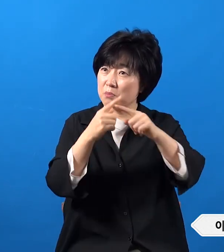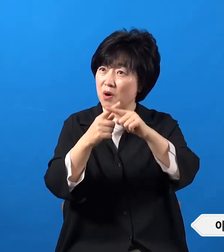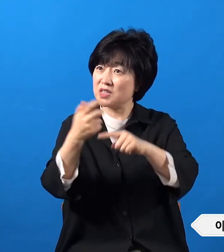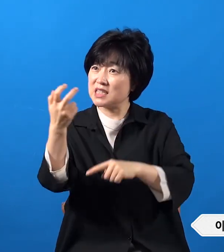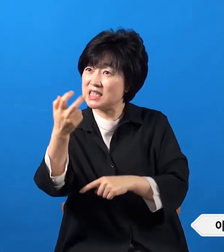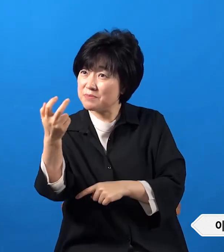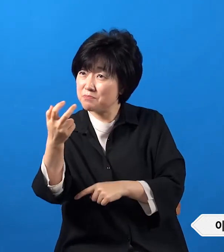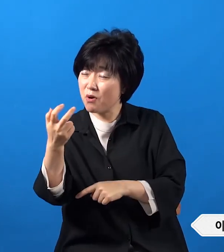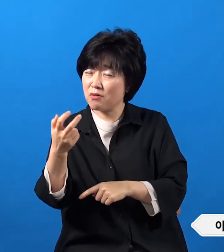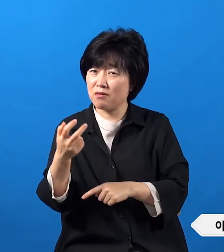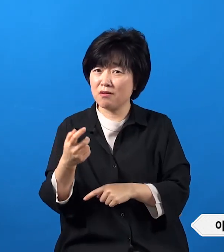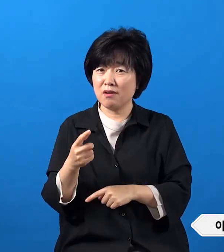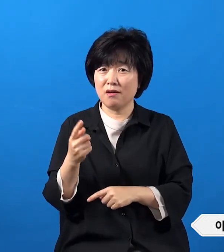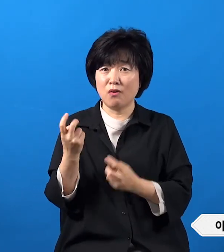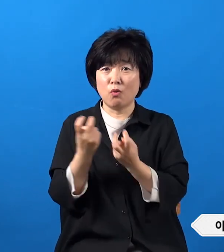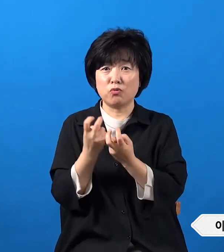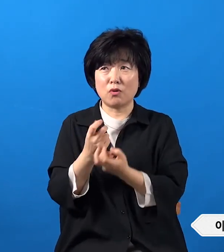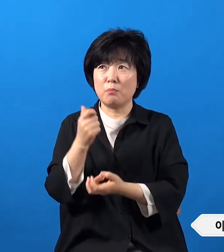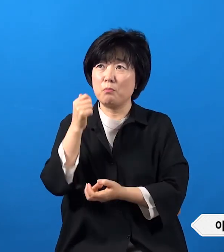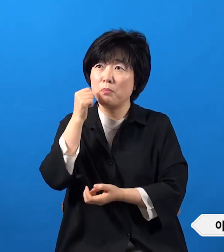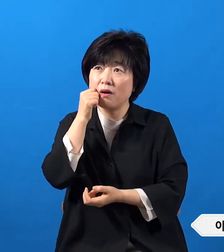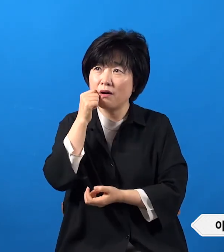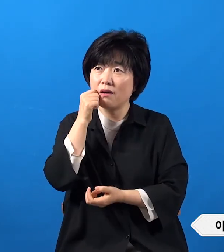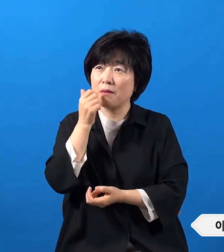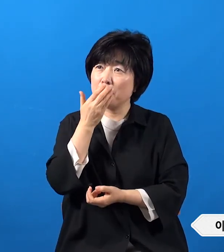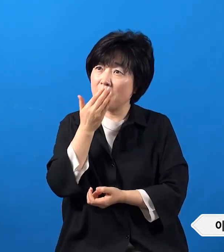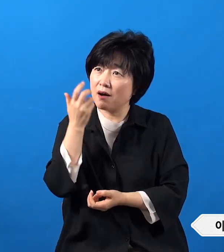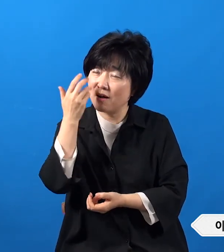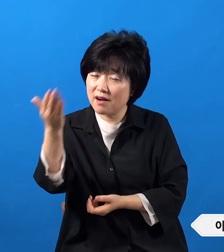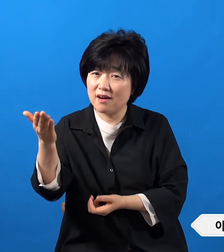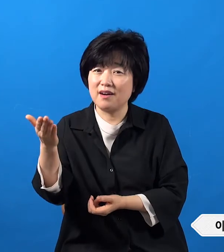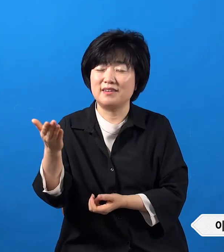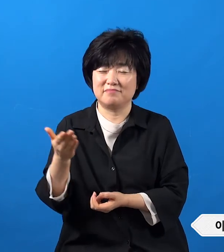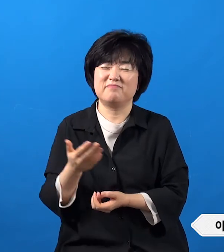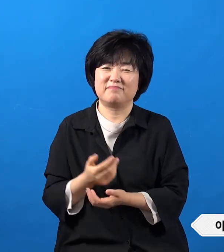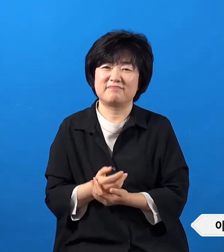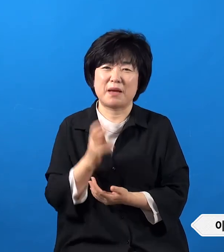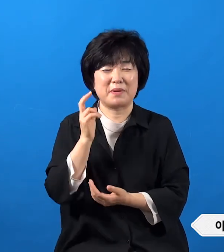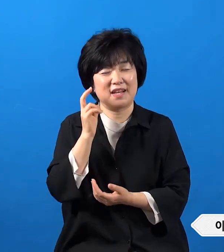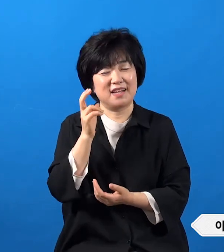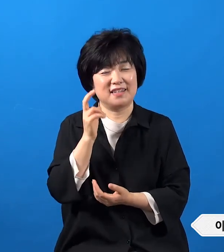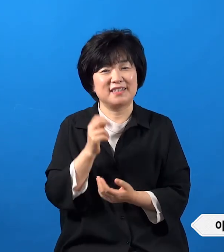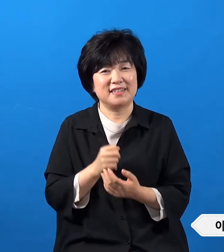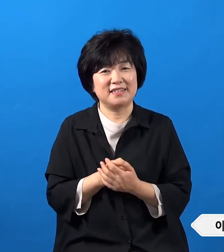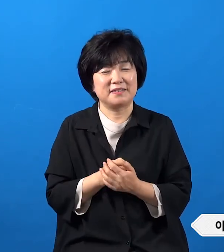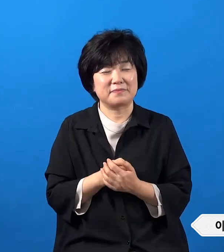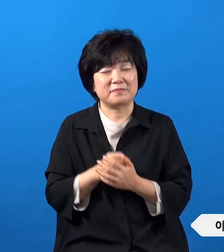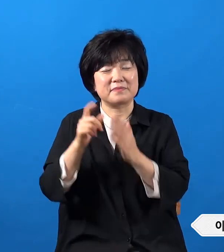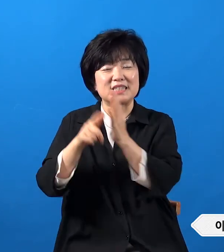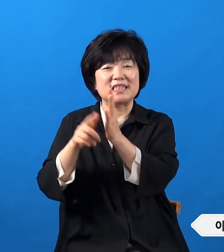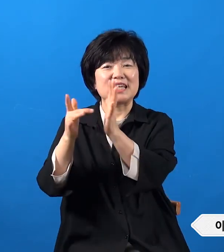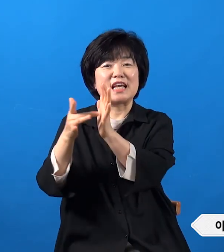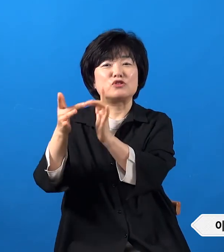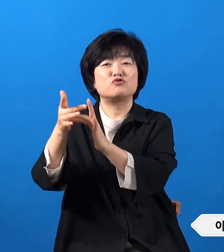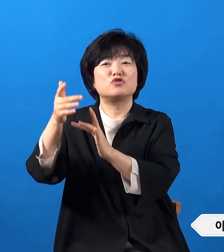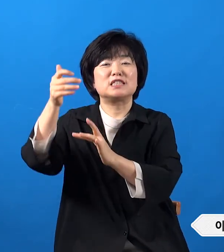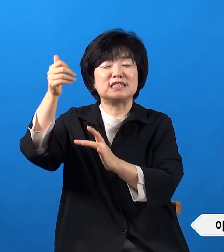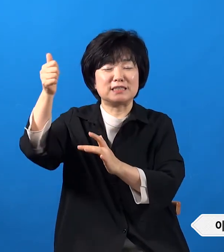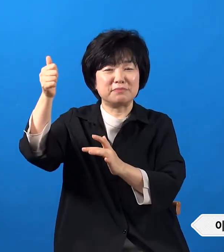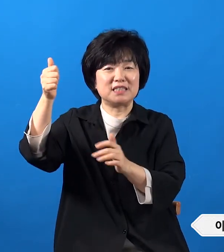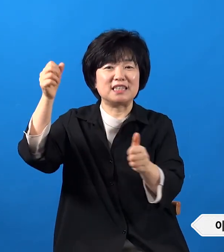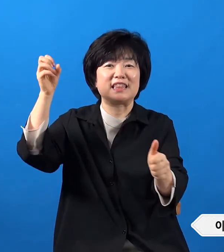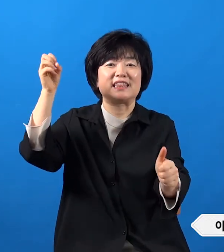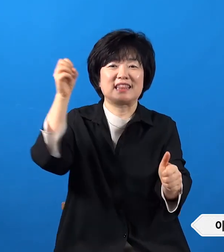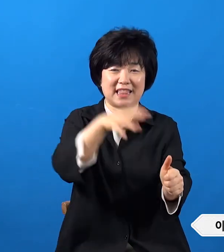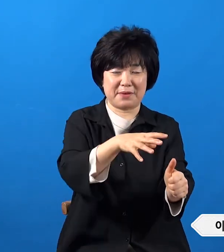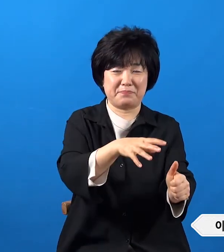7번씩 70번 어떻게 가능합니까? 자, 그때 주님이 베드로에게 직설적인 대답을